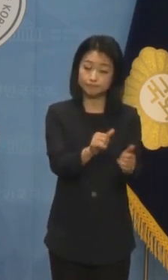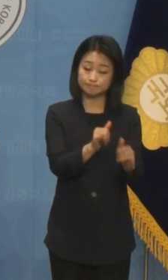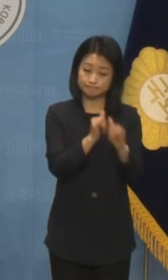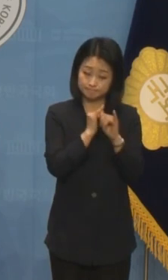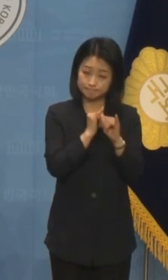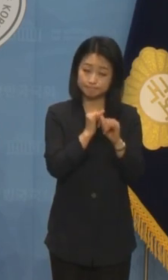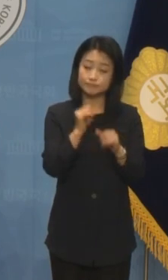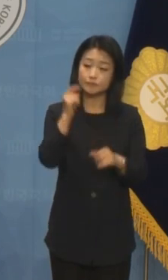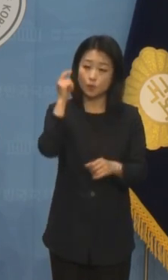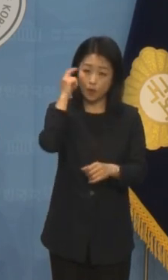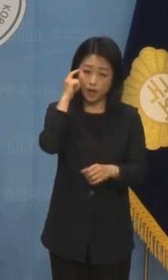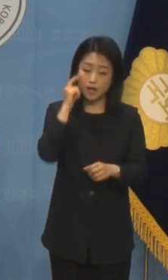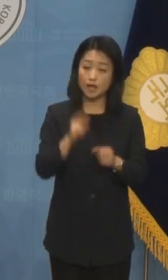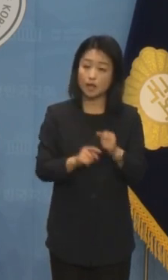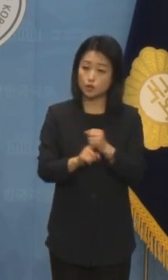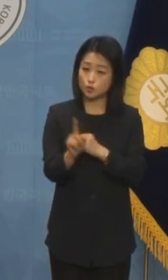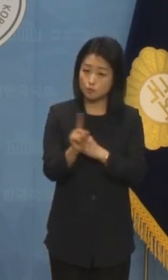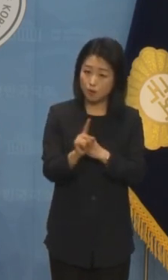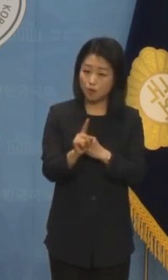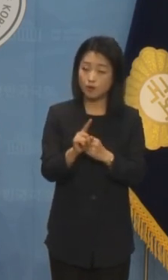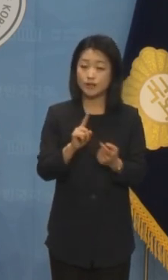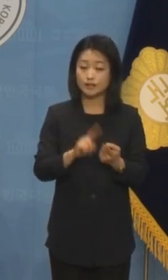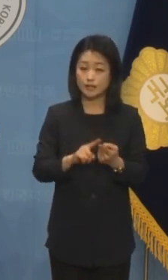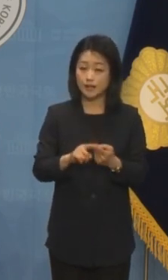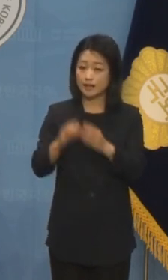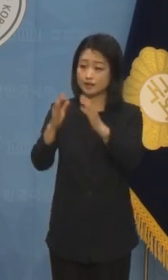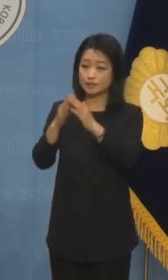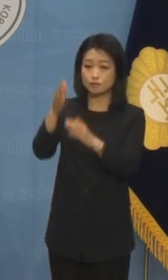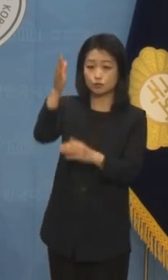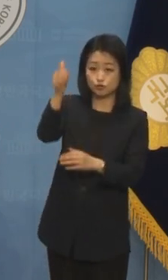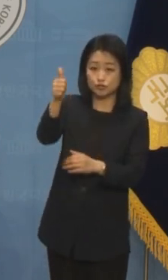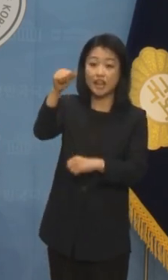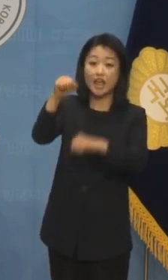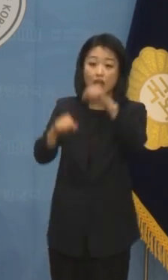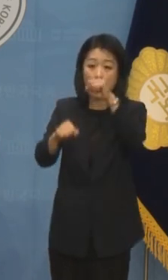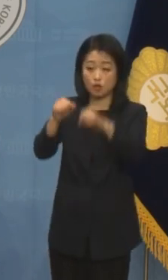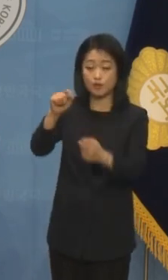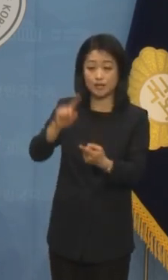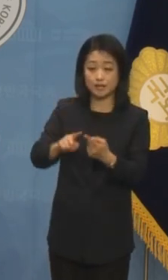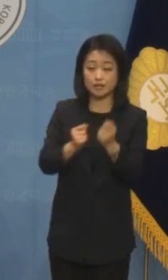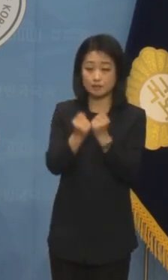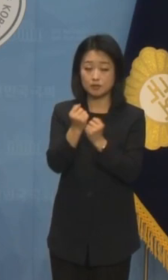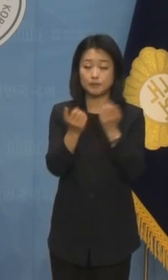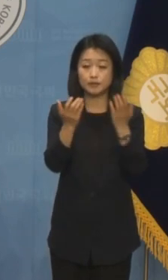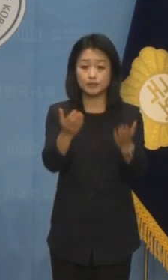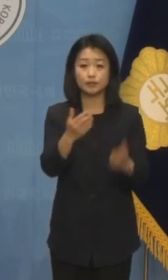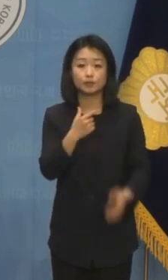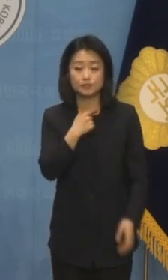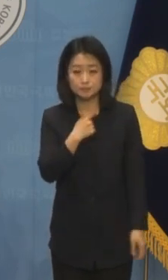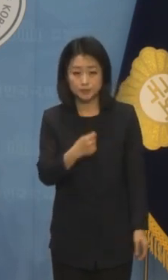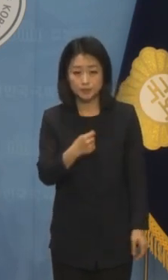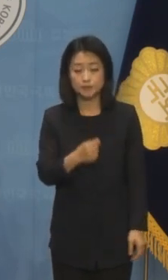없었는지에 대한 그 파렴치한 임대인의 그 행위들을 제가 말씀을 드리고 싶습니다.